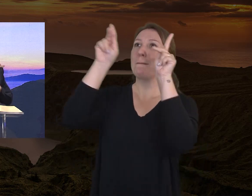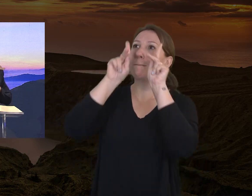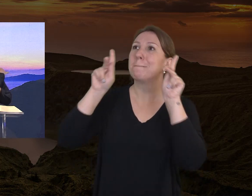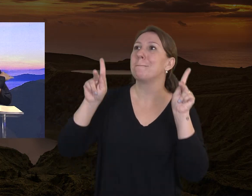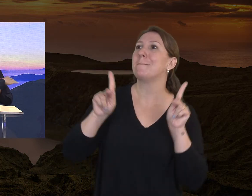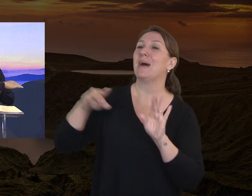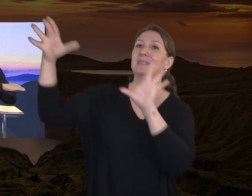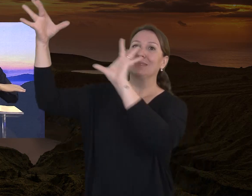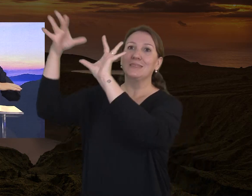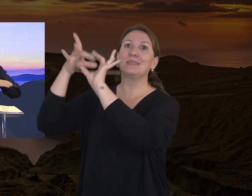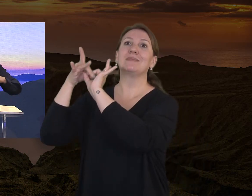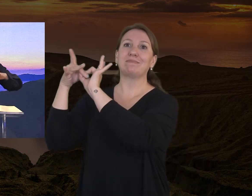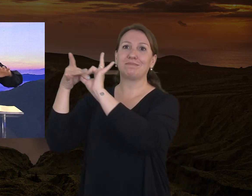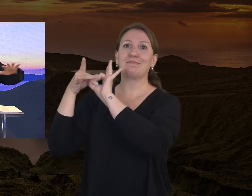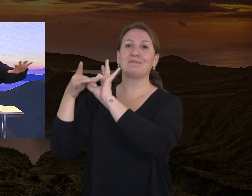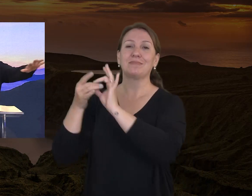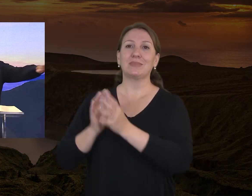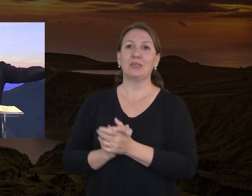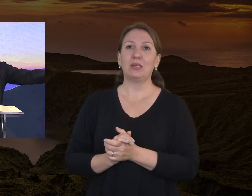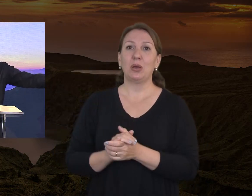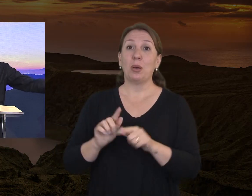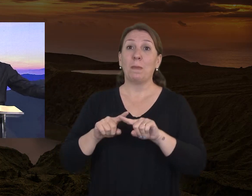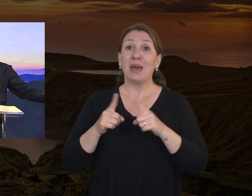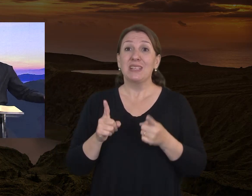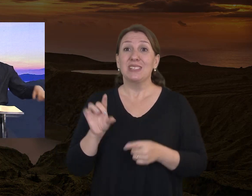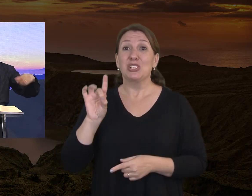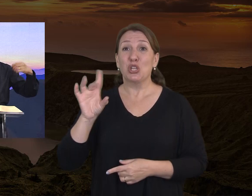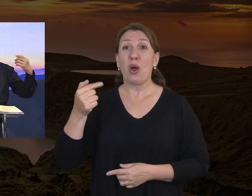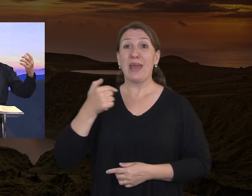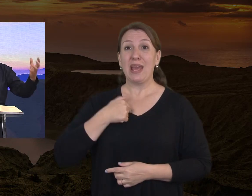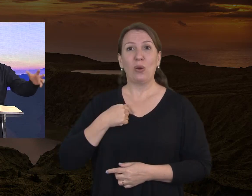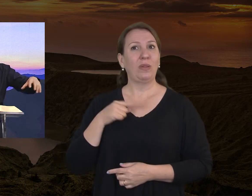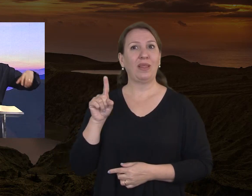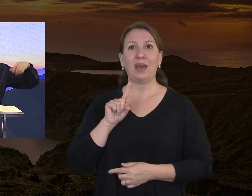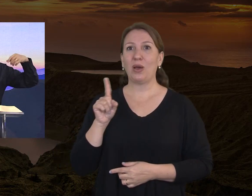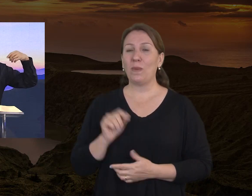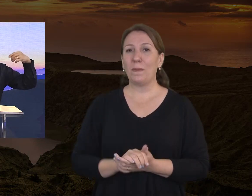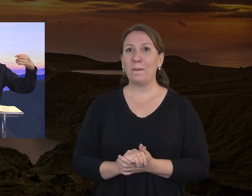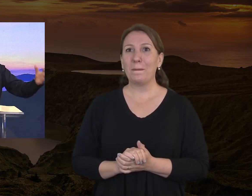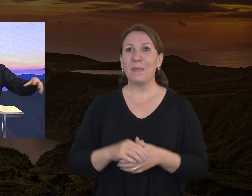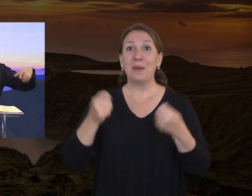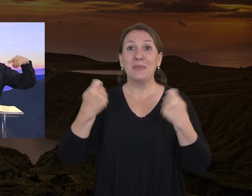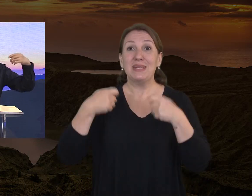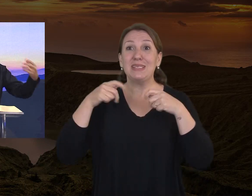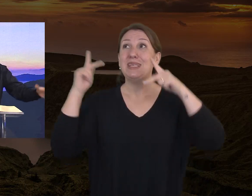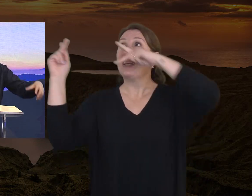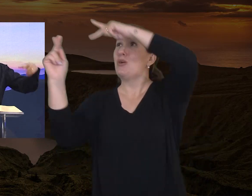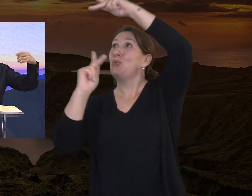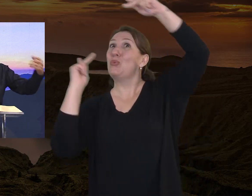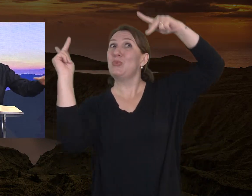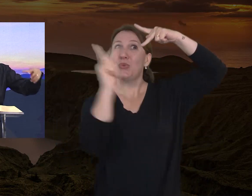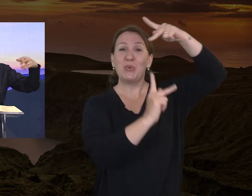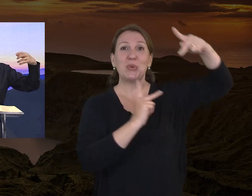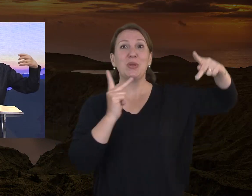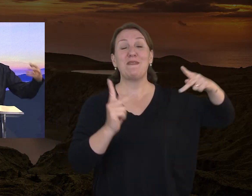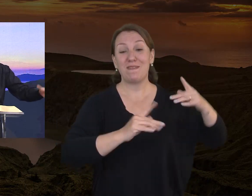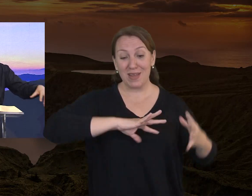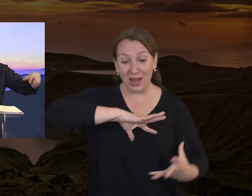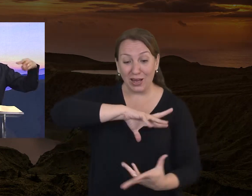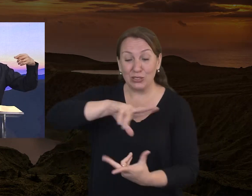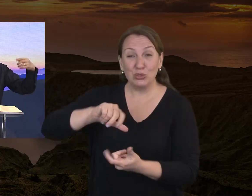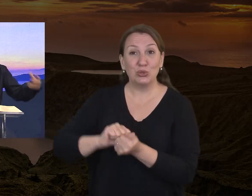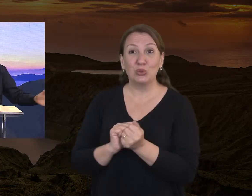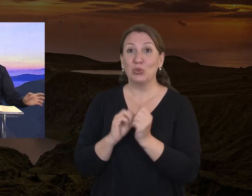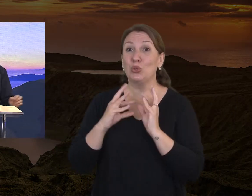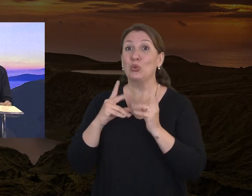Cristo, também limpar-se deste universo todas as coisas que não condizem com a